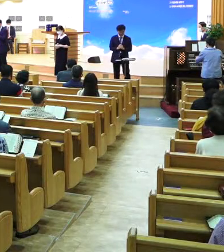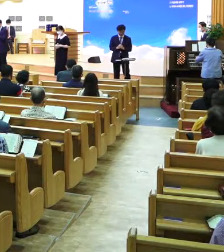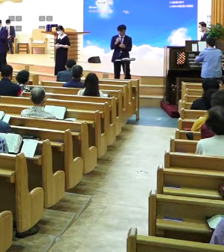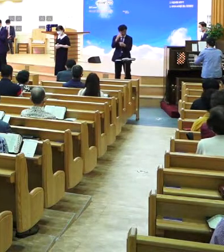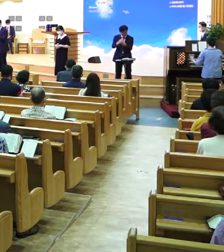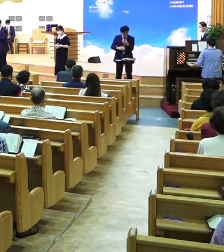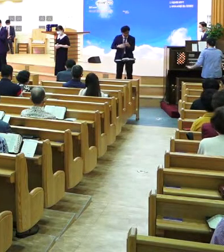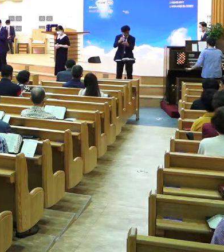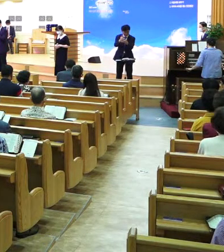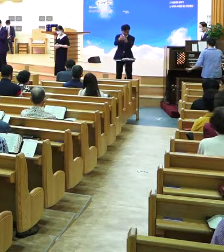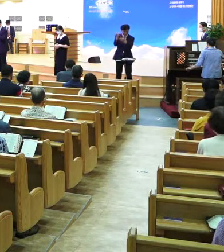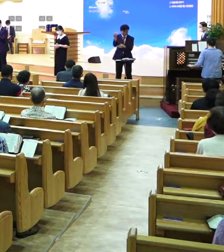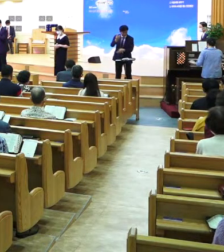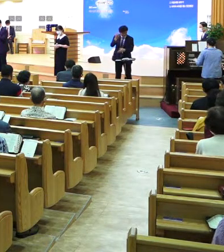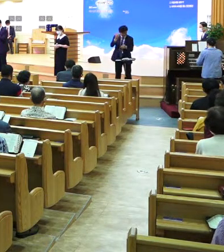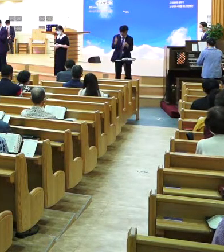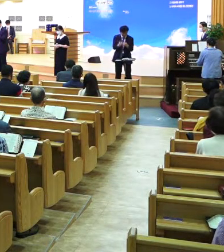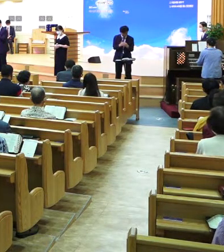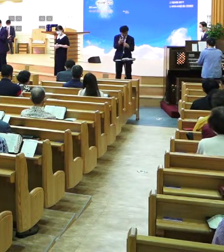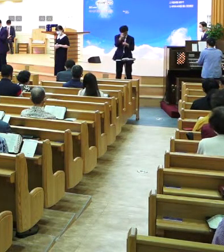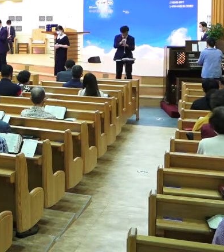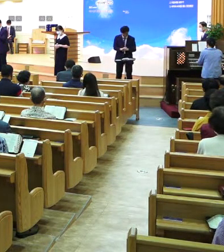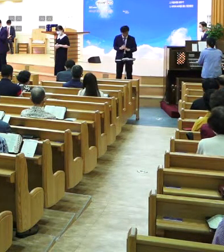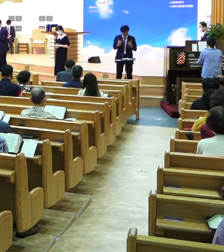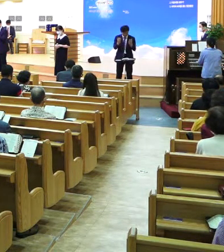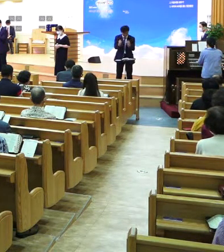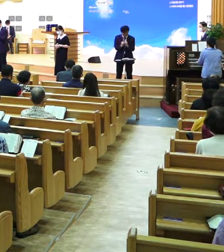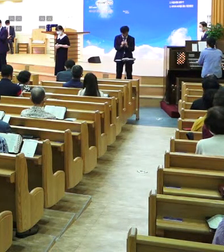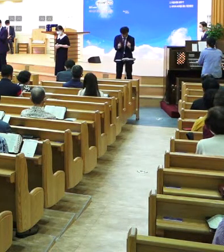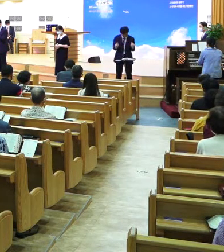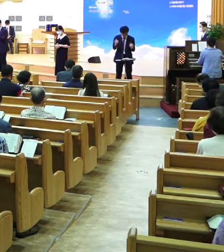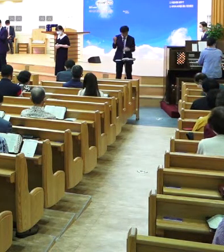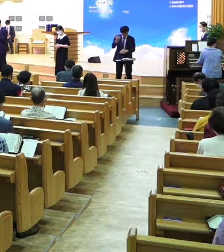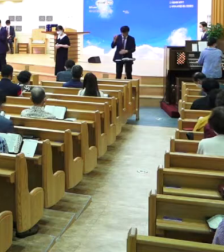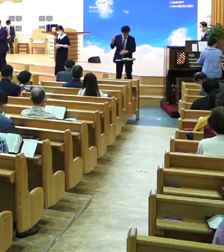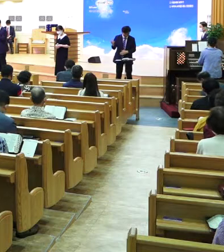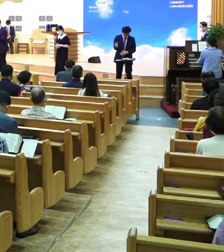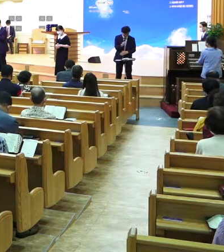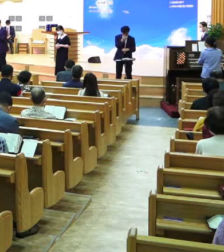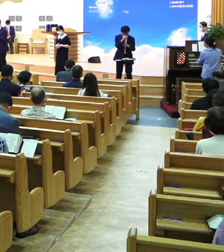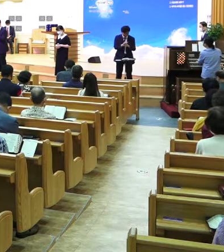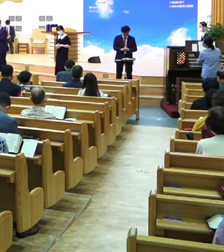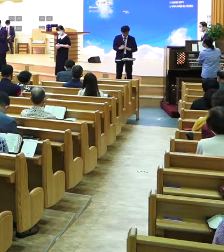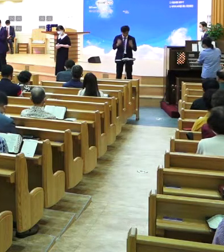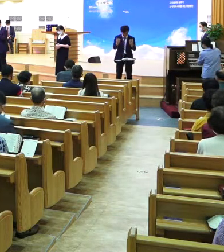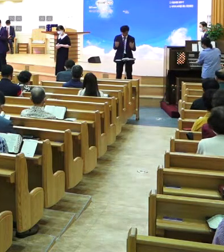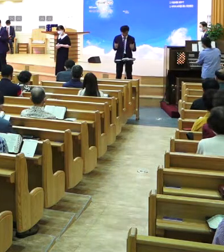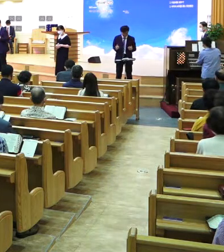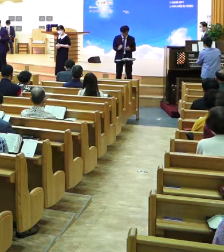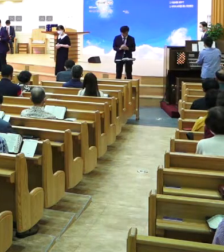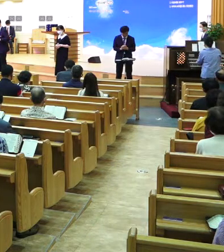하나님은 영이시니 예배하는 자가 영과 진리로 예배할지니라. 아멘.